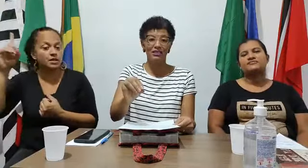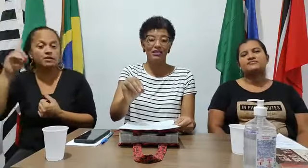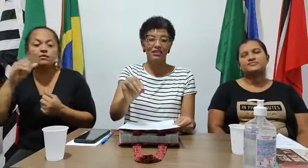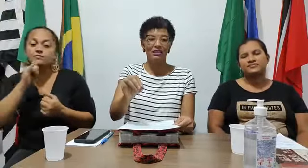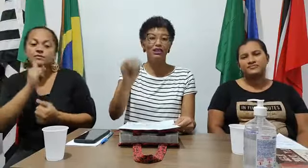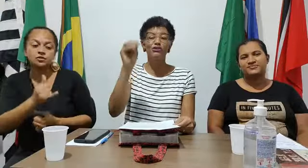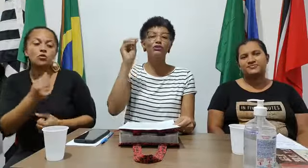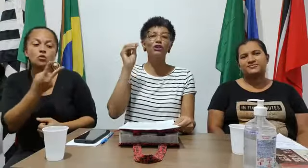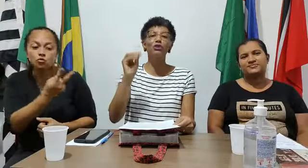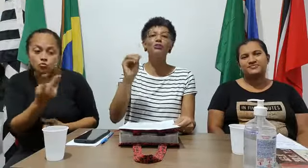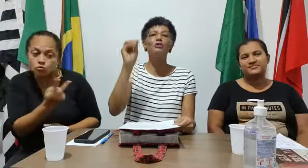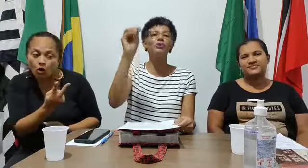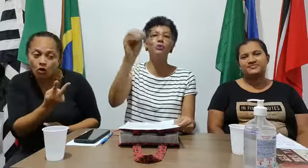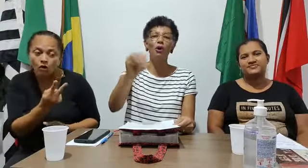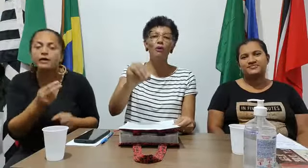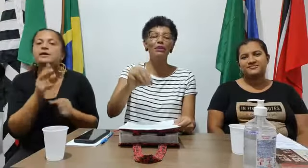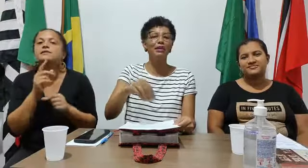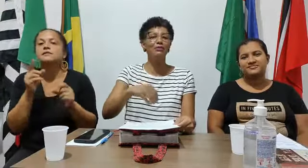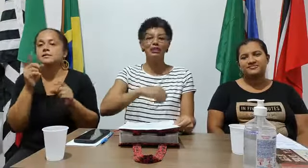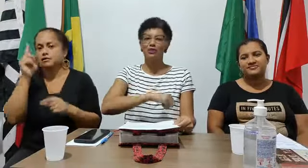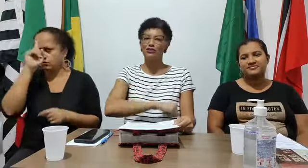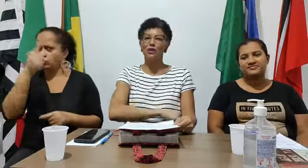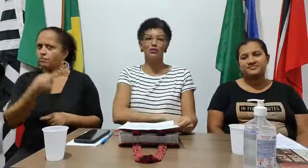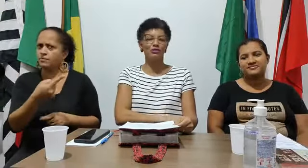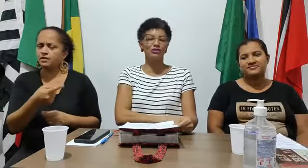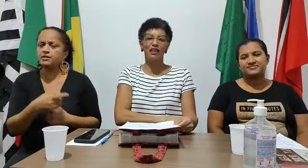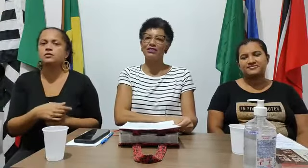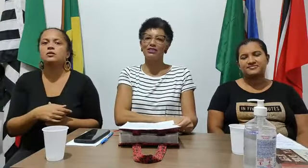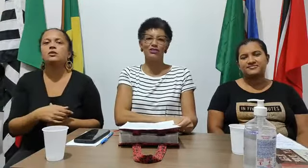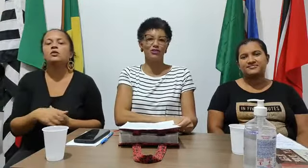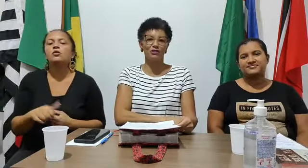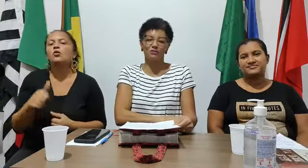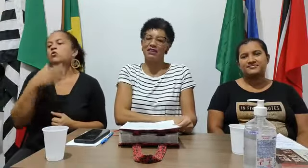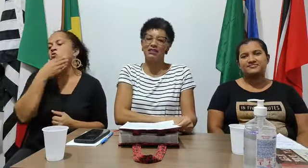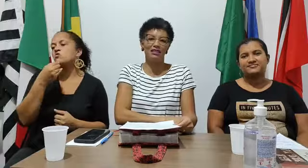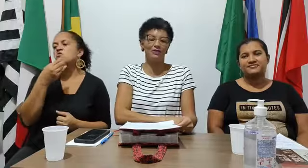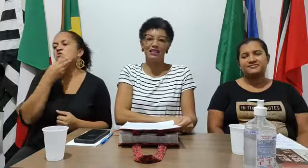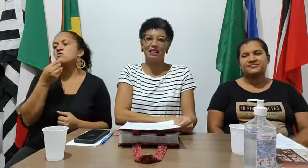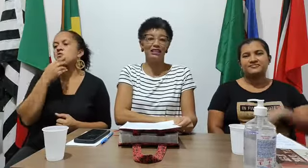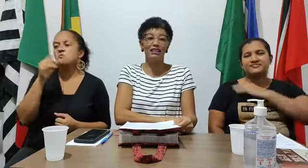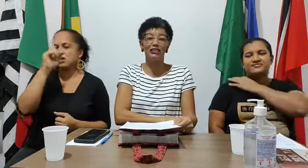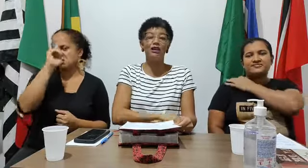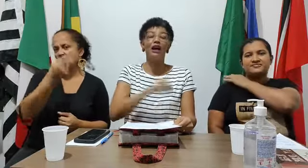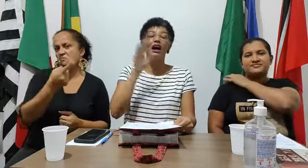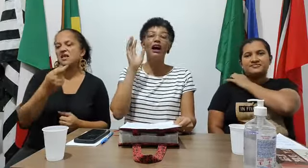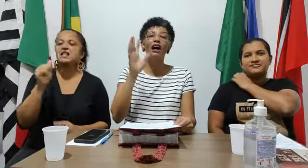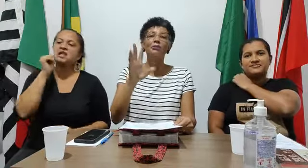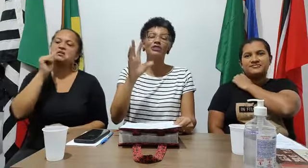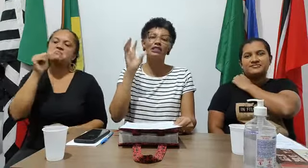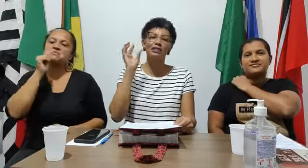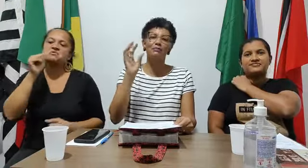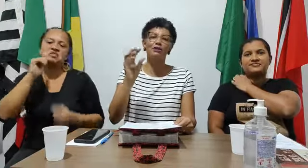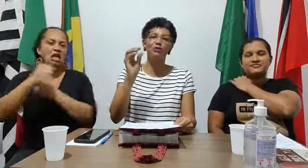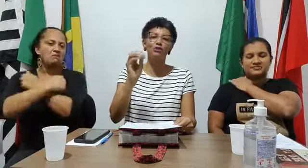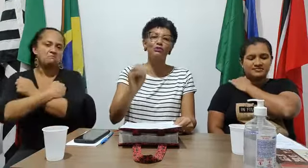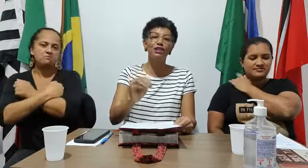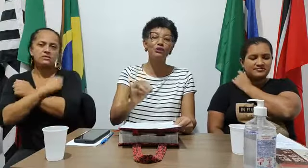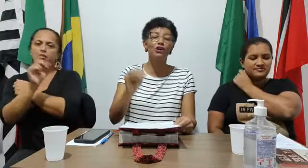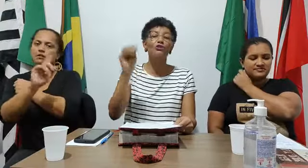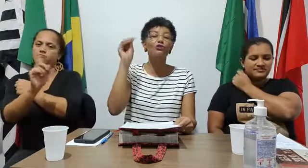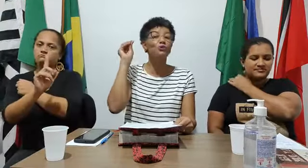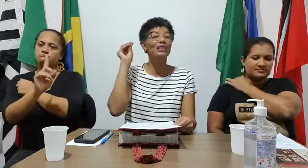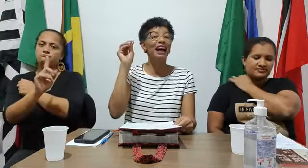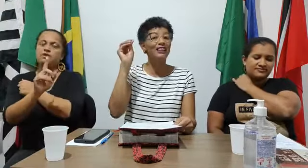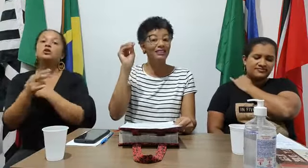dois. Deus não deu domínio para o homem e a mulher ficar de braços cruzados assistindo, parado sem fazer nada. Não. Ambos receberam